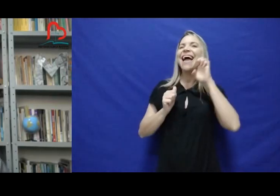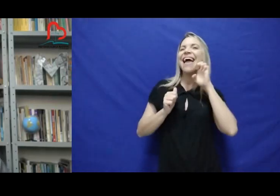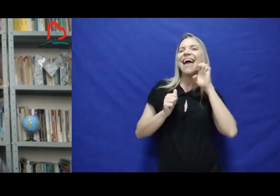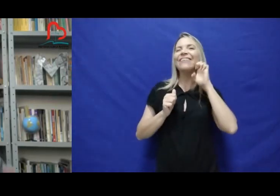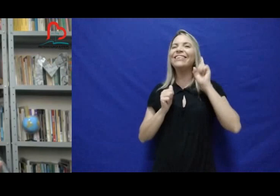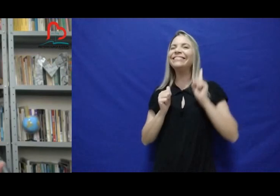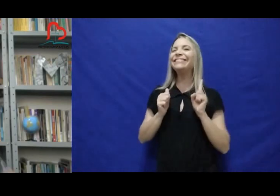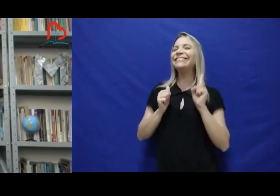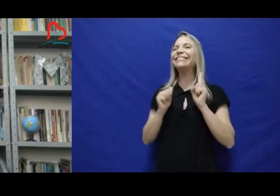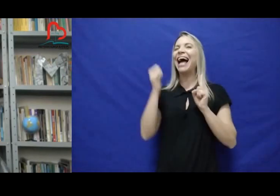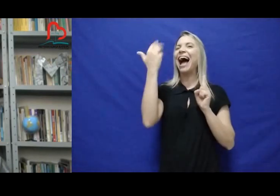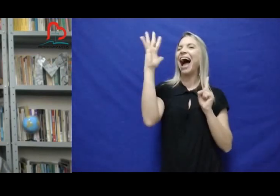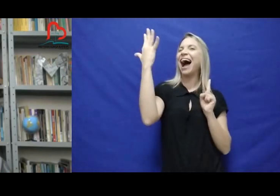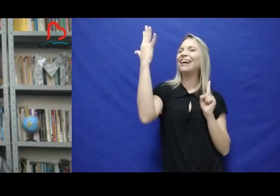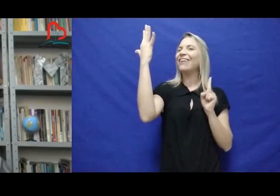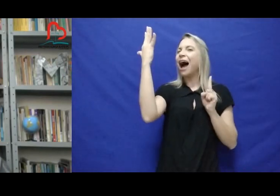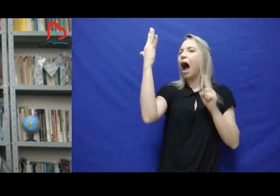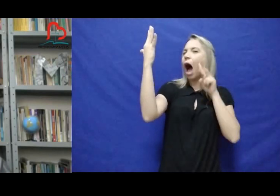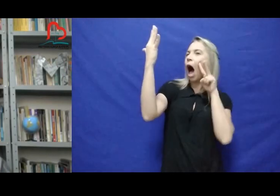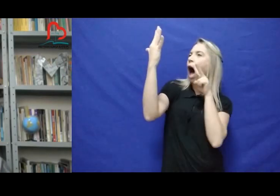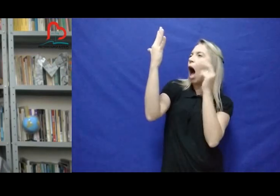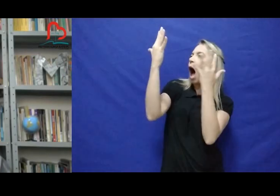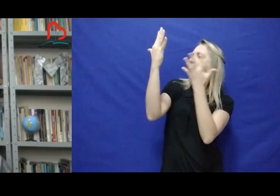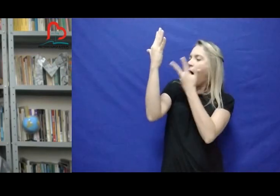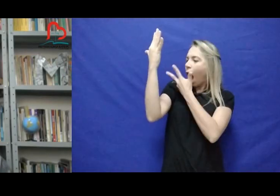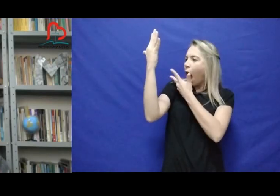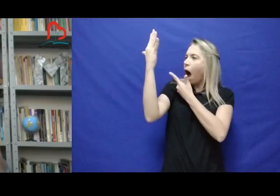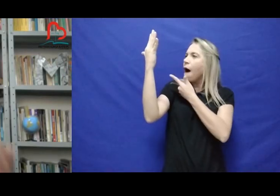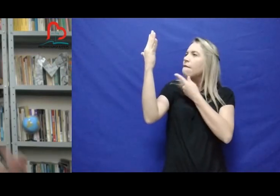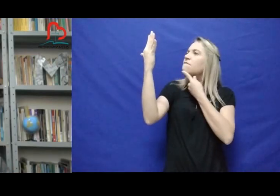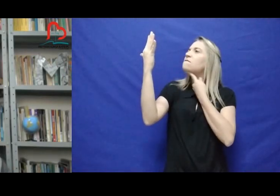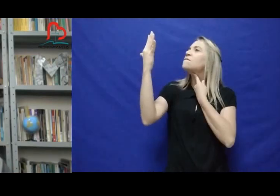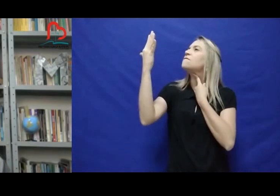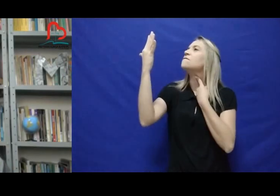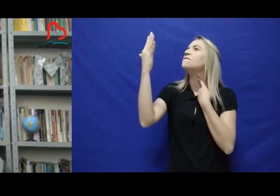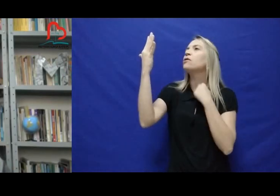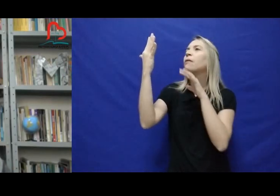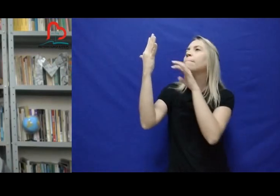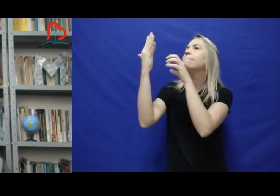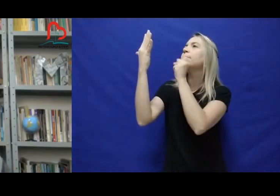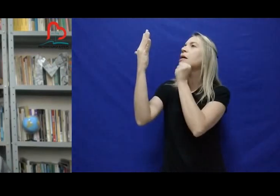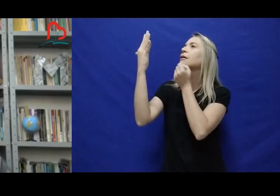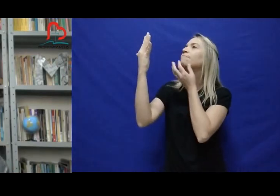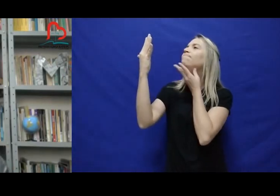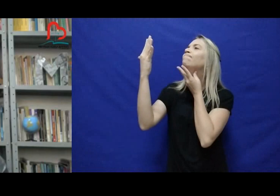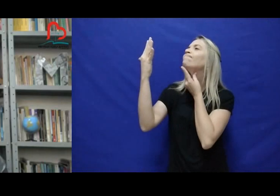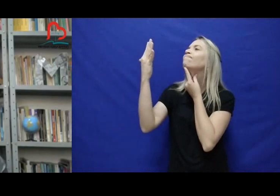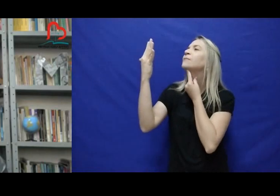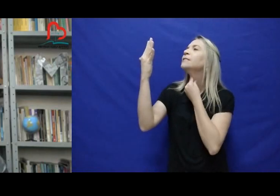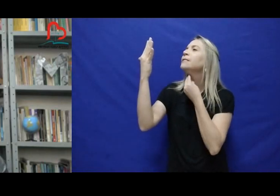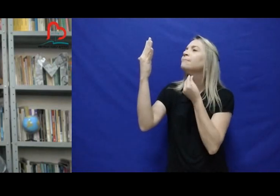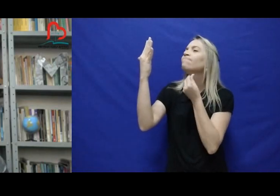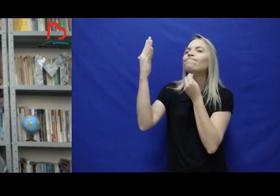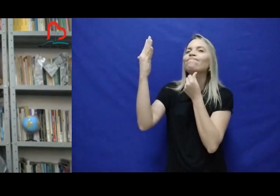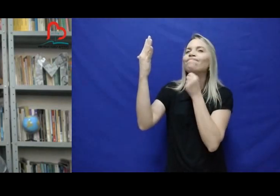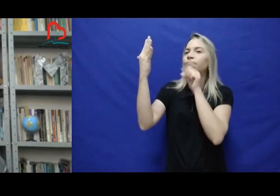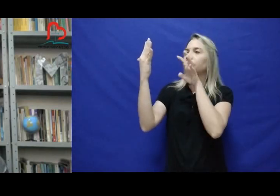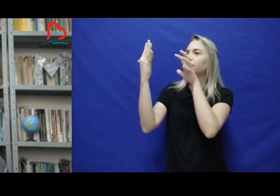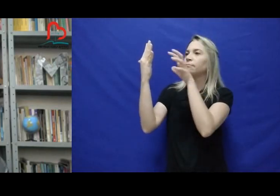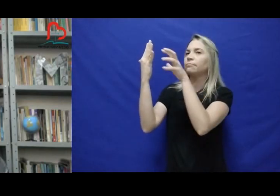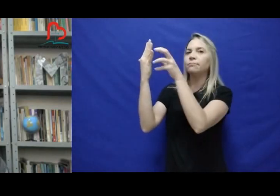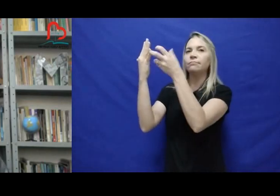árvore era boa para se comer, agradável aos olhos, e árvore desejável para